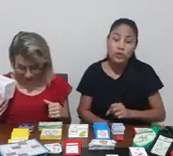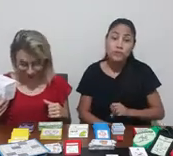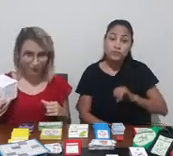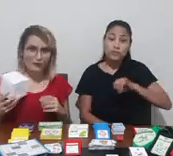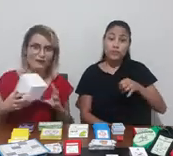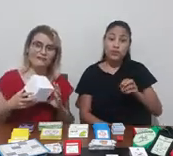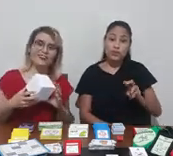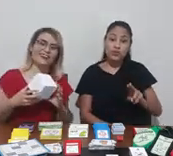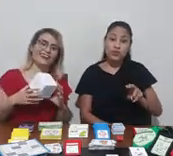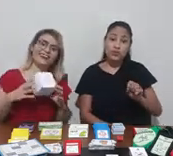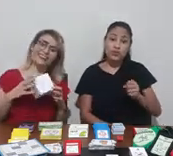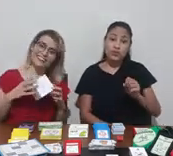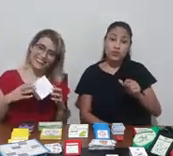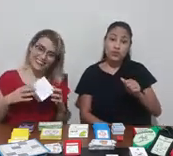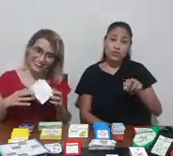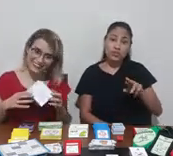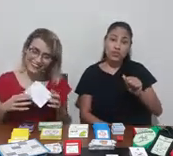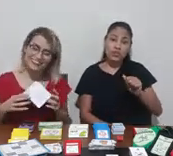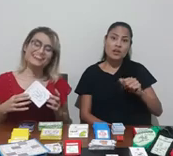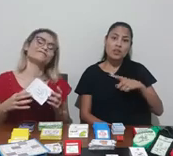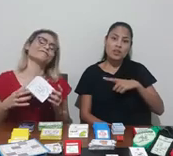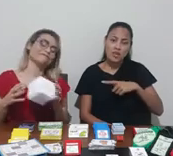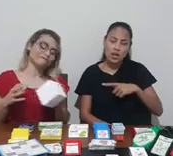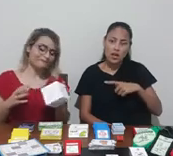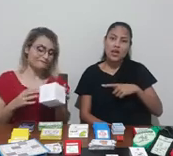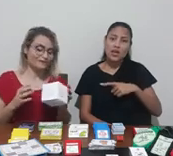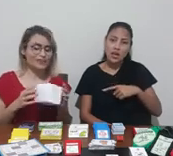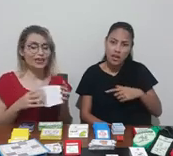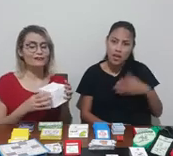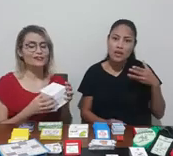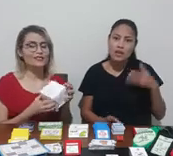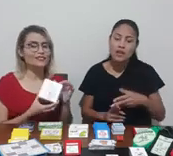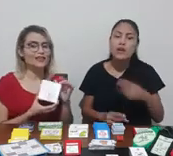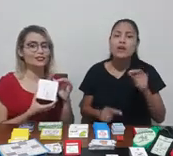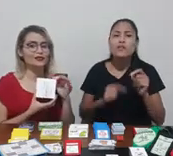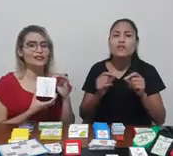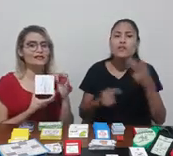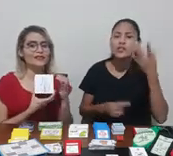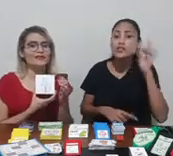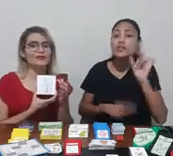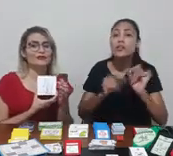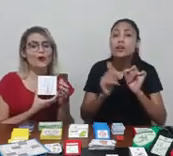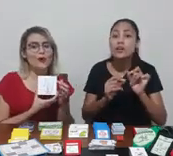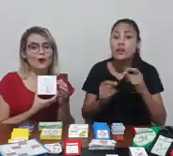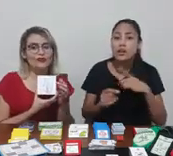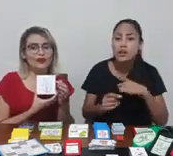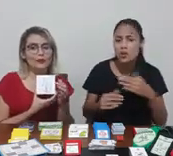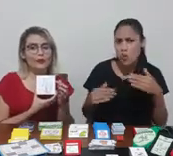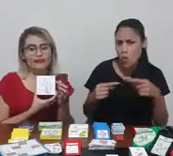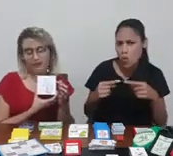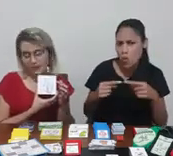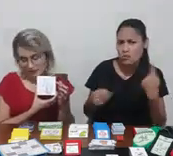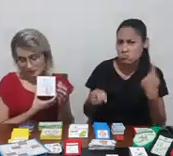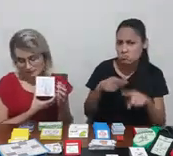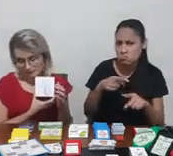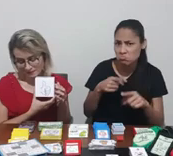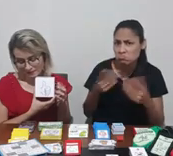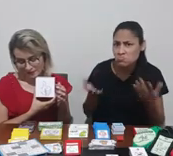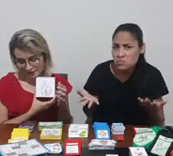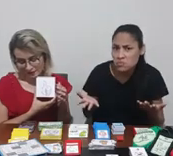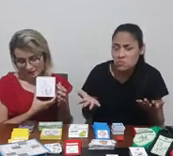para mim com referência. O que é que vocês acham, hein? Vocês concordam que é com referência?